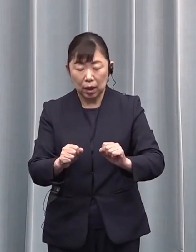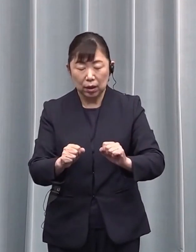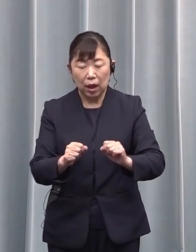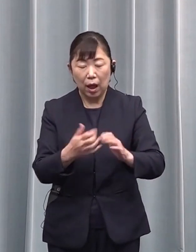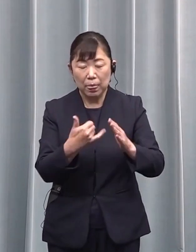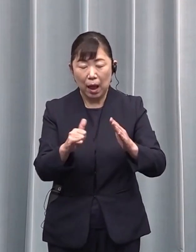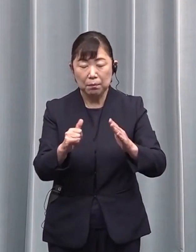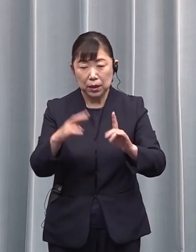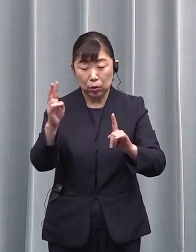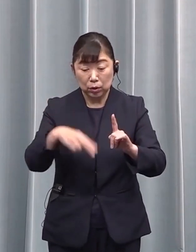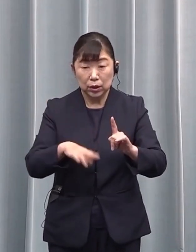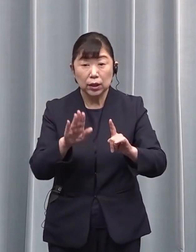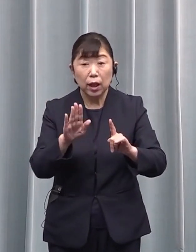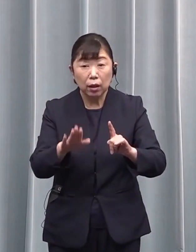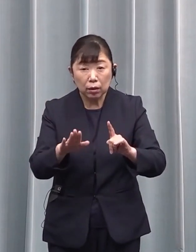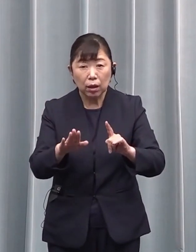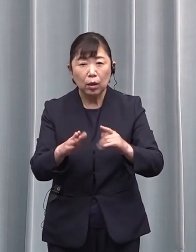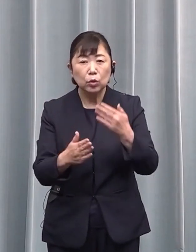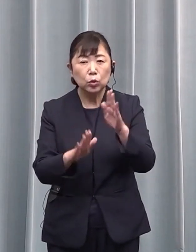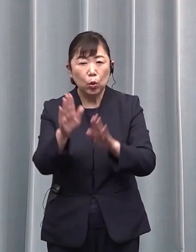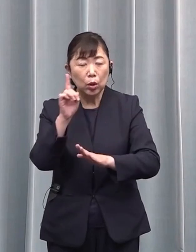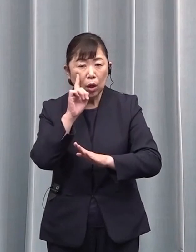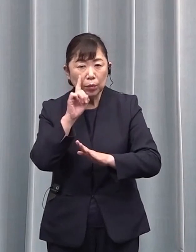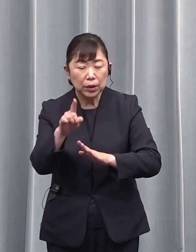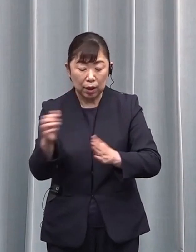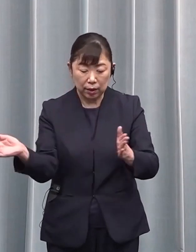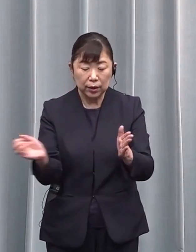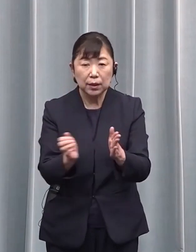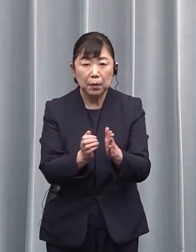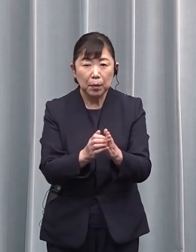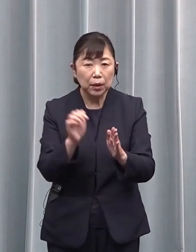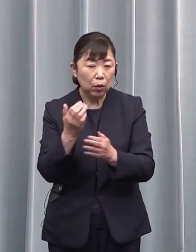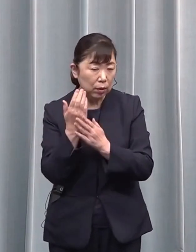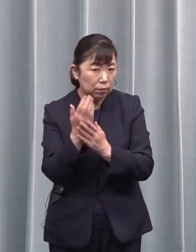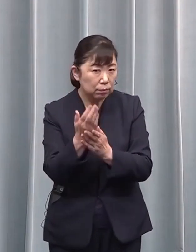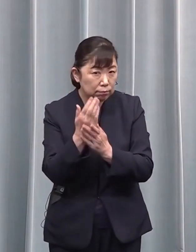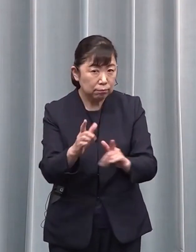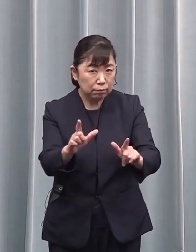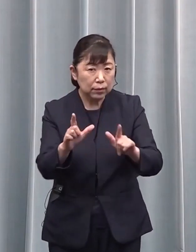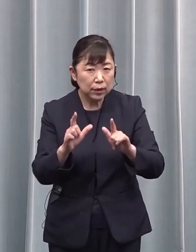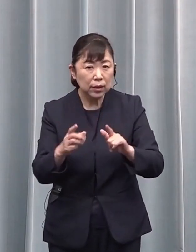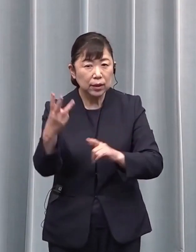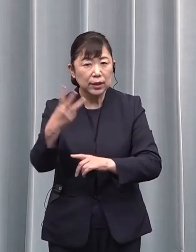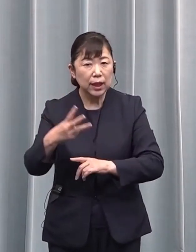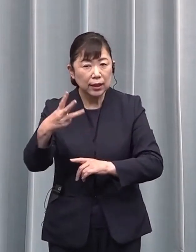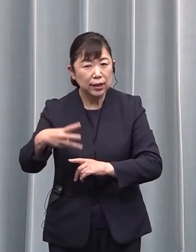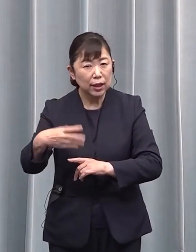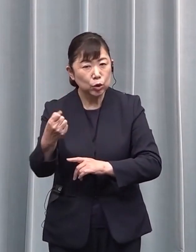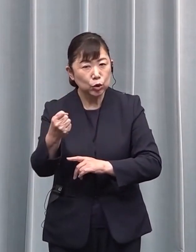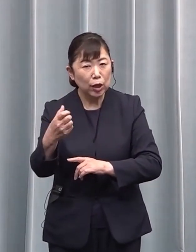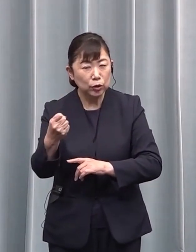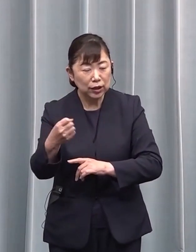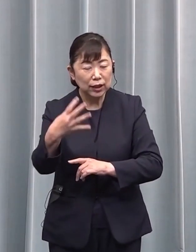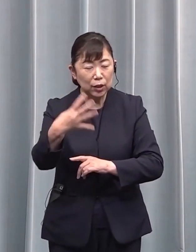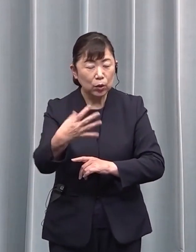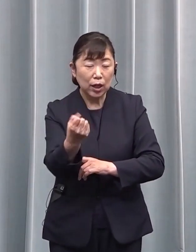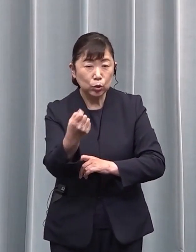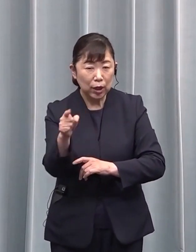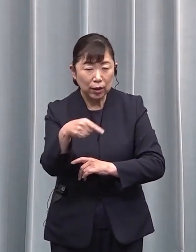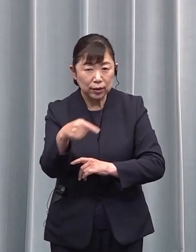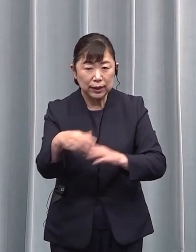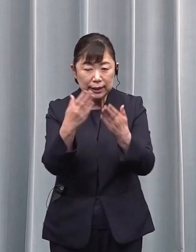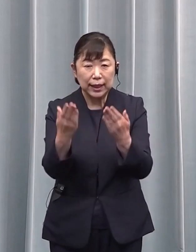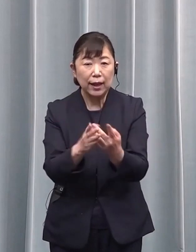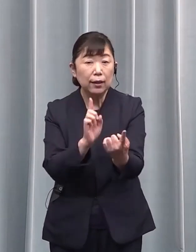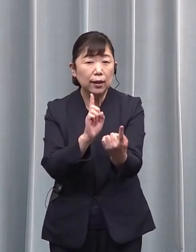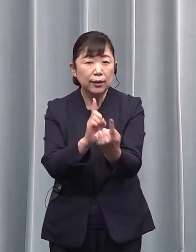ですね。こういったところから見ても、あのこれまであのここで聞いていても、あの3000数百人、4000数百人全員をね 対